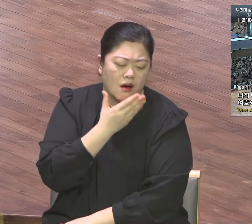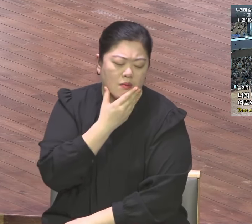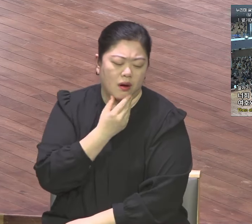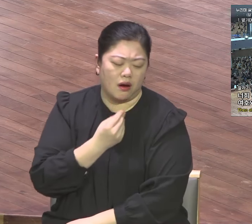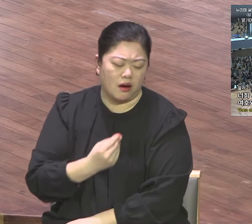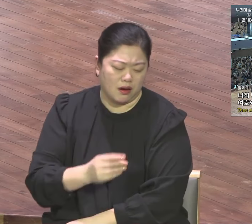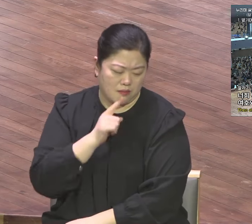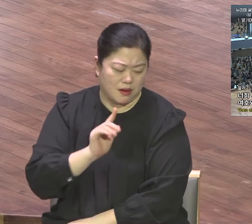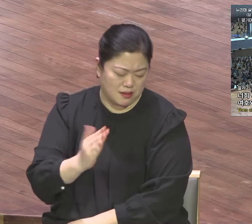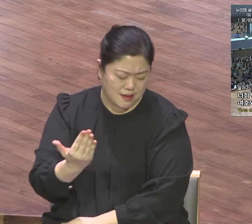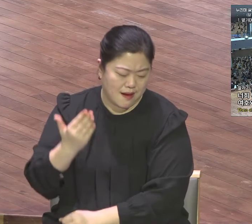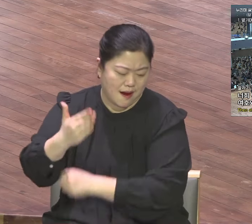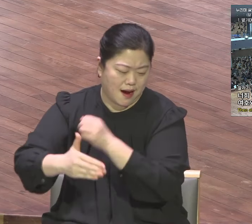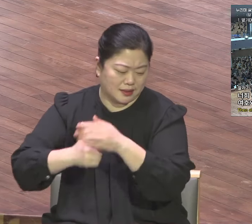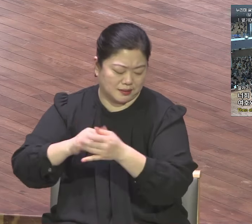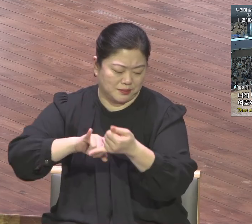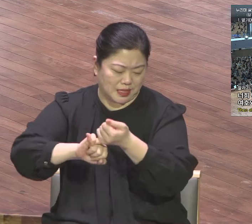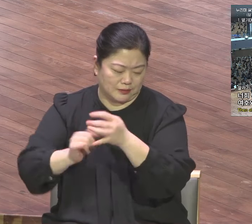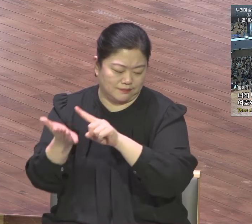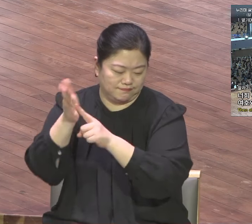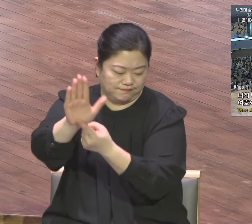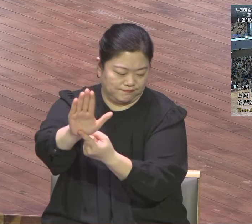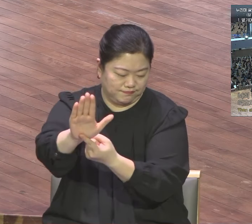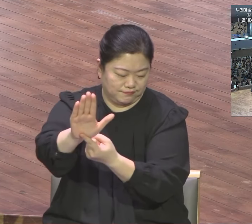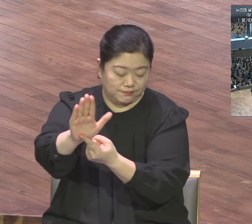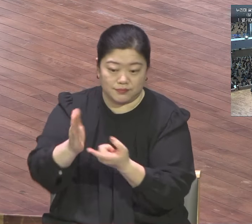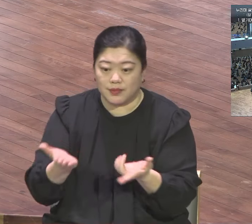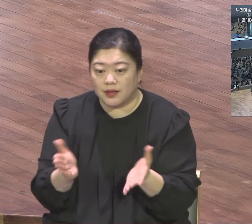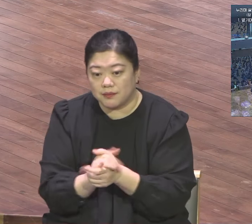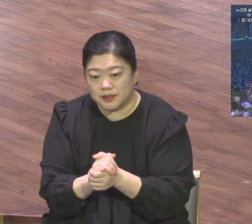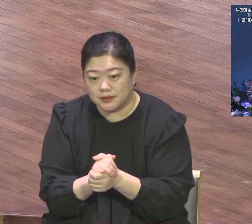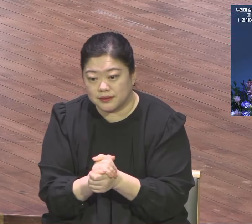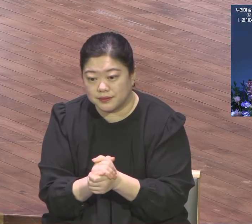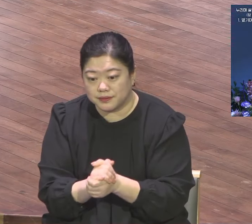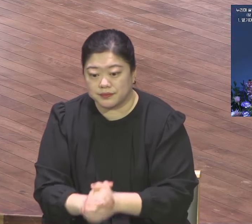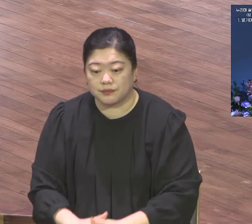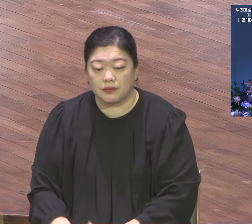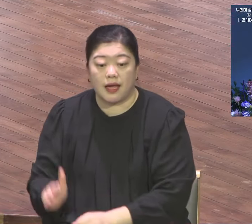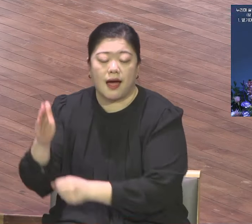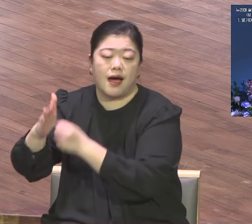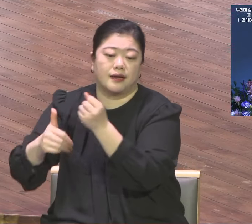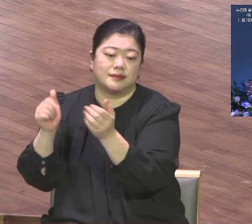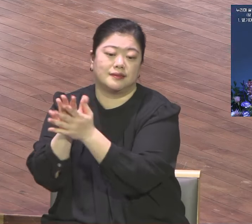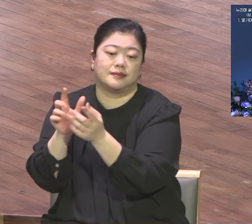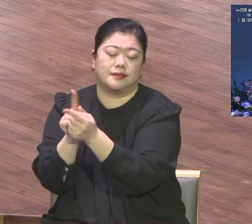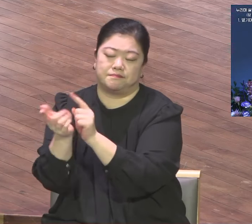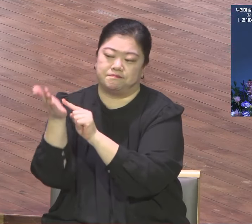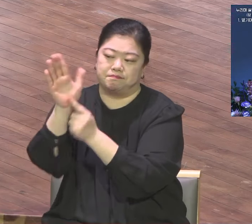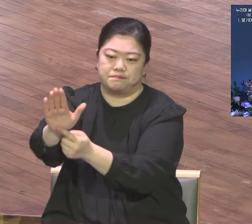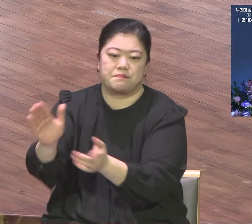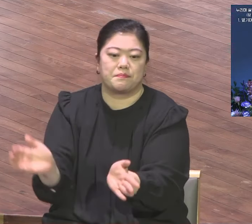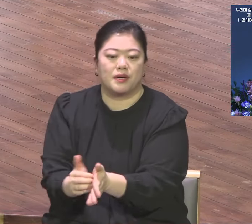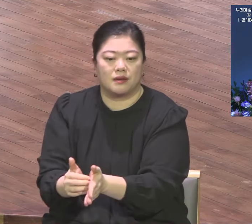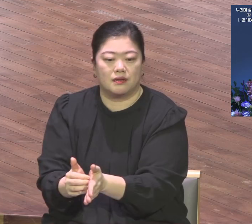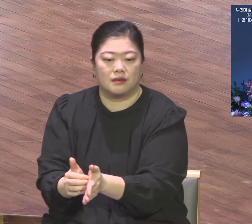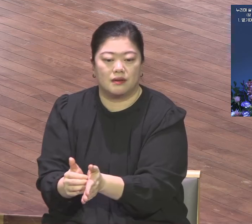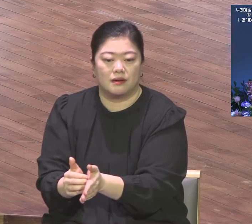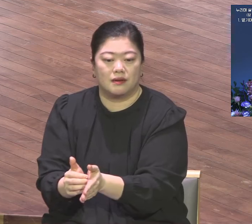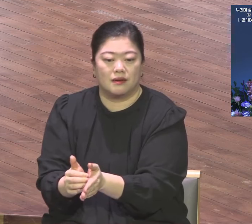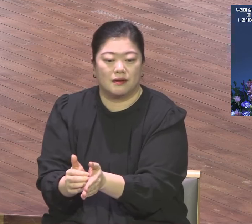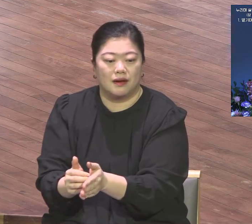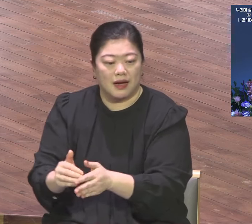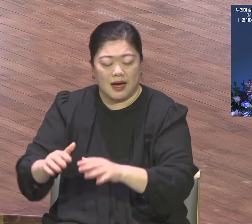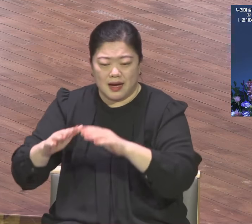하리라. 만군의 여호와의 말이니라. 아멘. 만군의 여호와 하나님 말씀이에요. 역사의